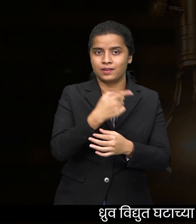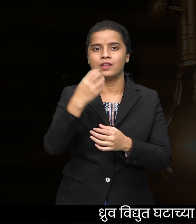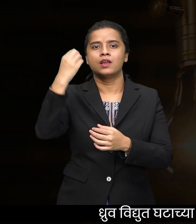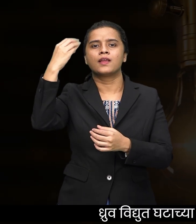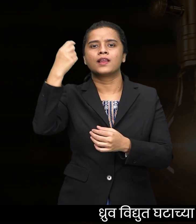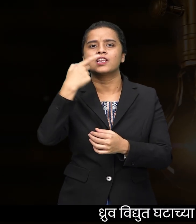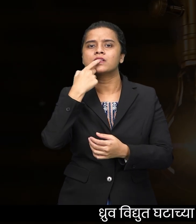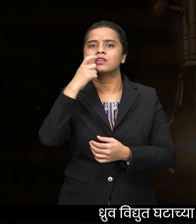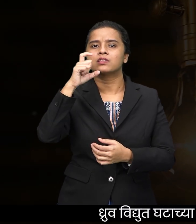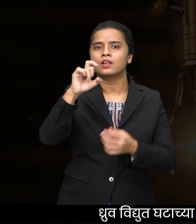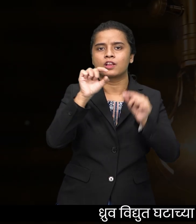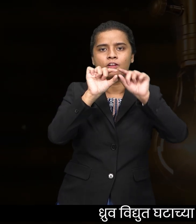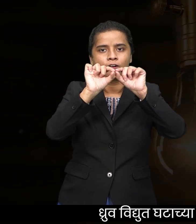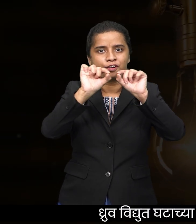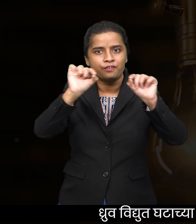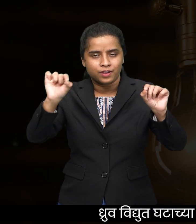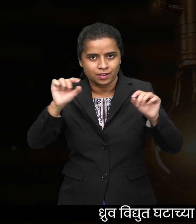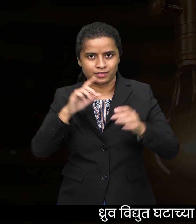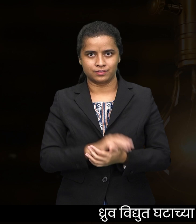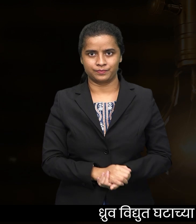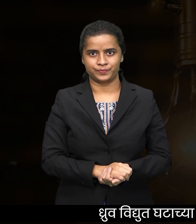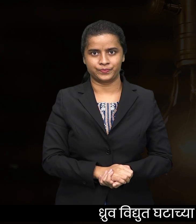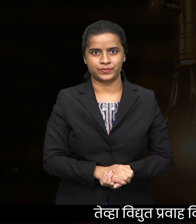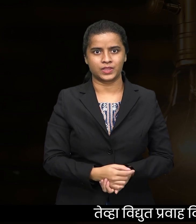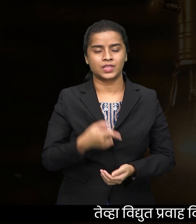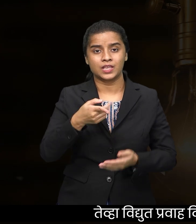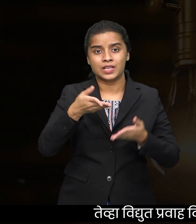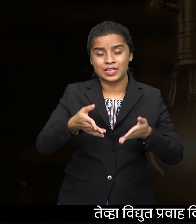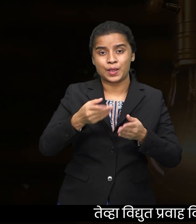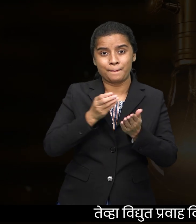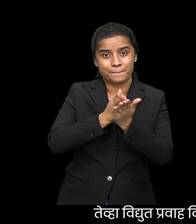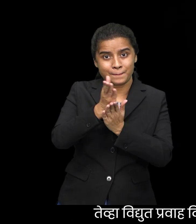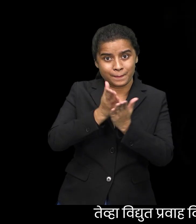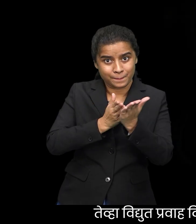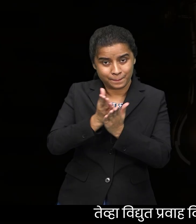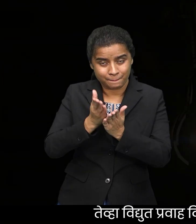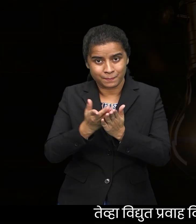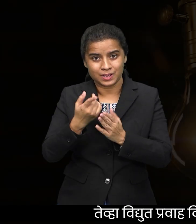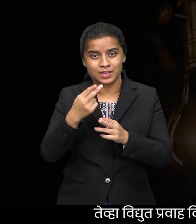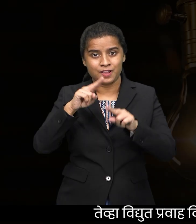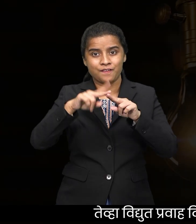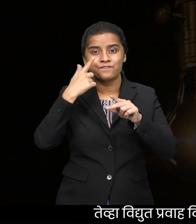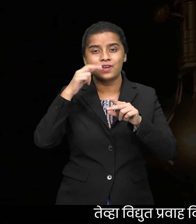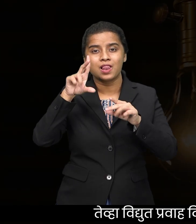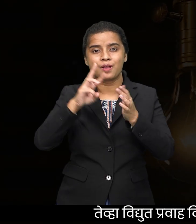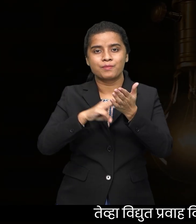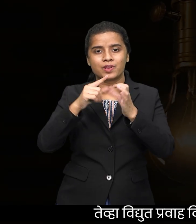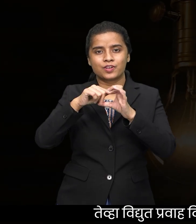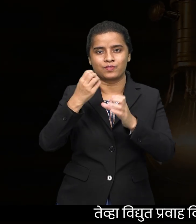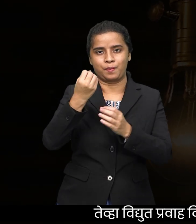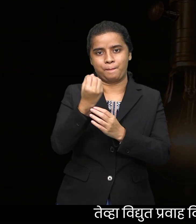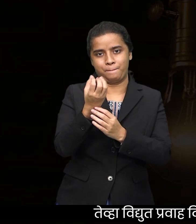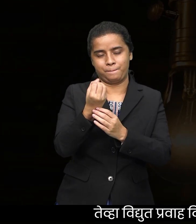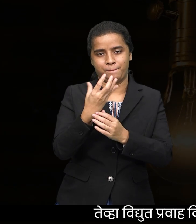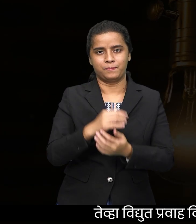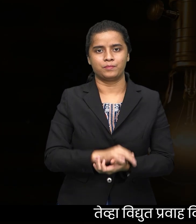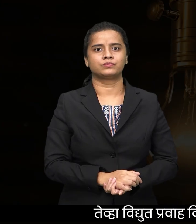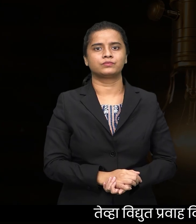ध्रुव विद्युत घटाच्या ध्रुवाशी तारांनी जोडले जातात तेव्हा विद्युत प्रवाह दिव्याच्या फिलामेंटमधून जातो.